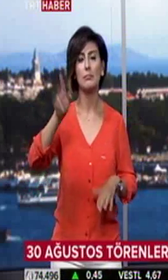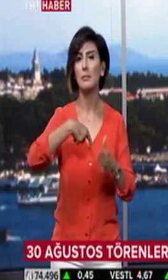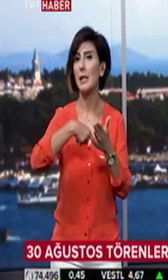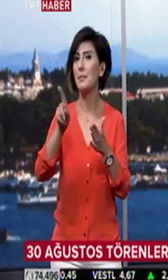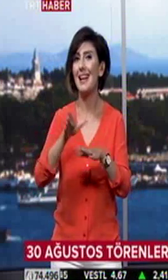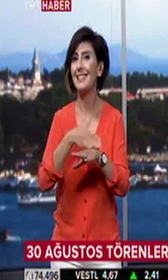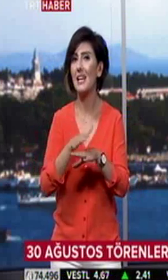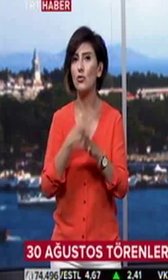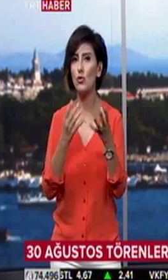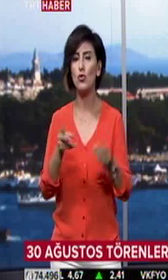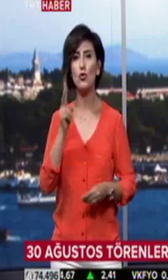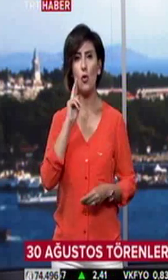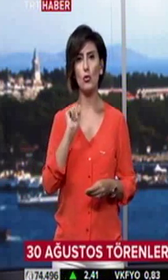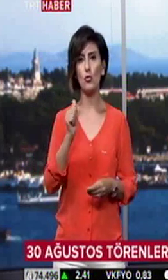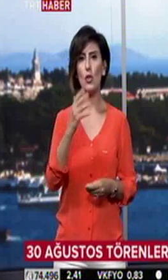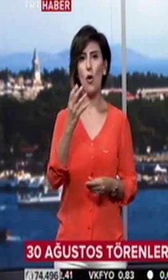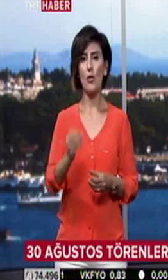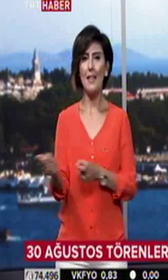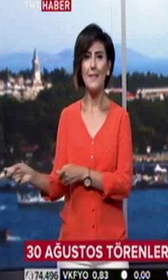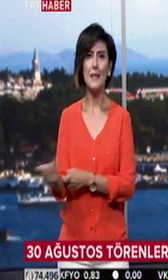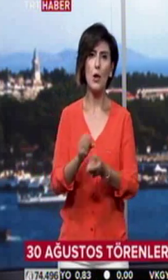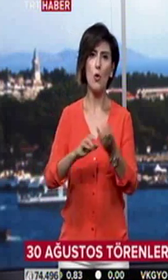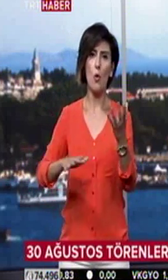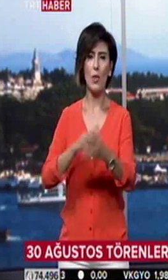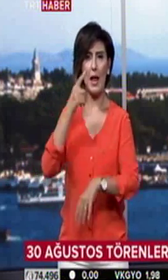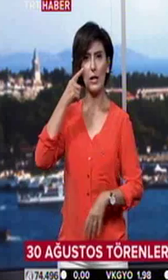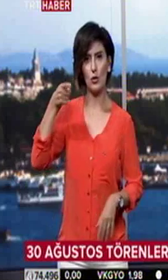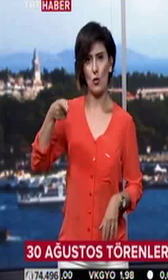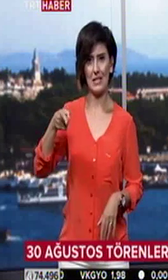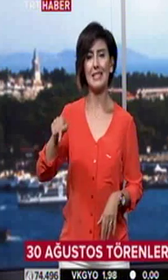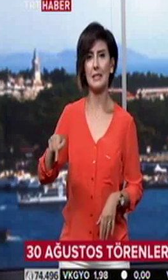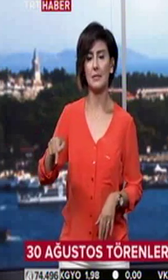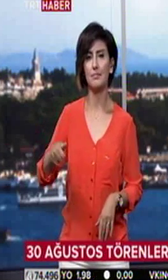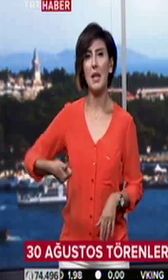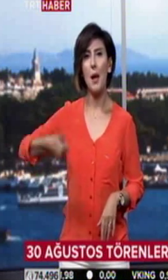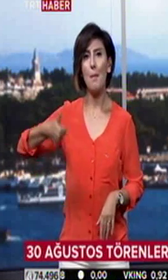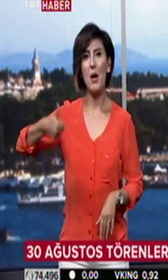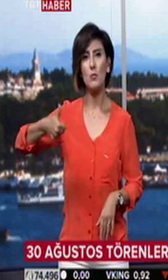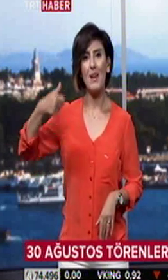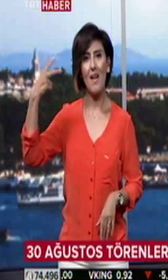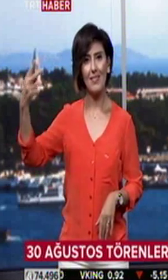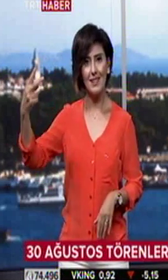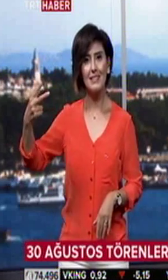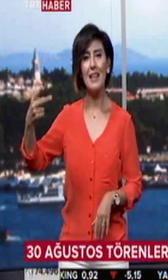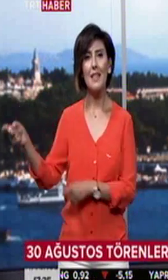İptal gerekçesi olarak son günlerde yaşanan terör olayları gösterildi. Başbakanlık terör olayları